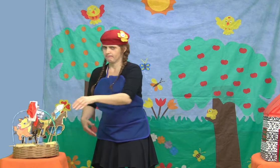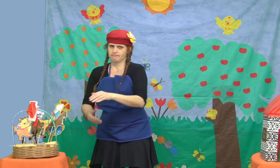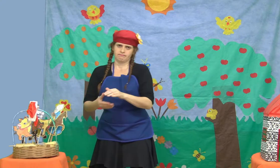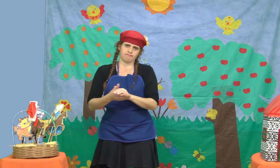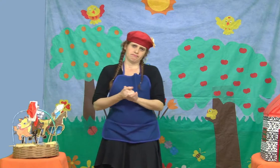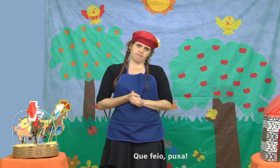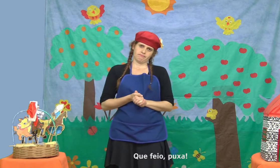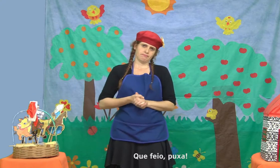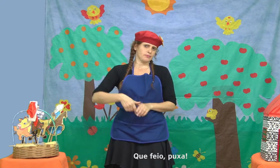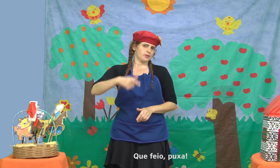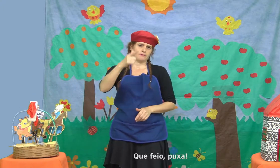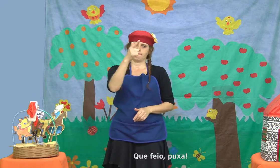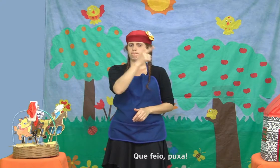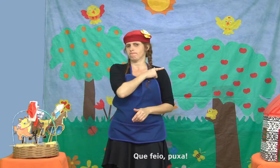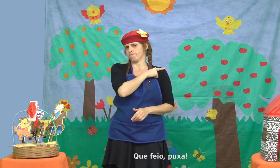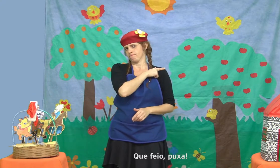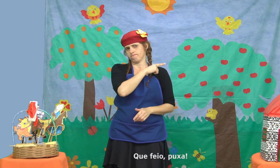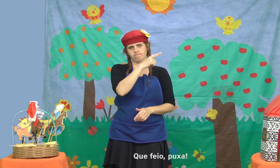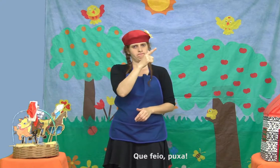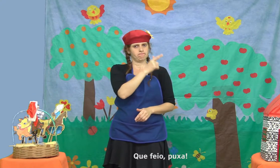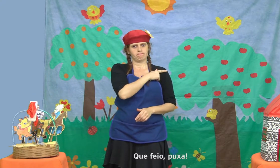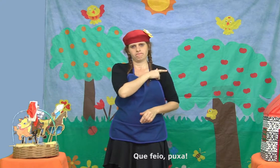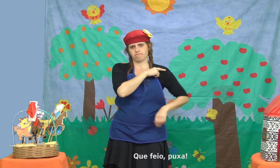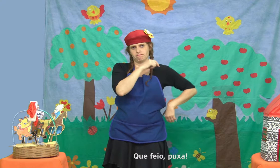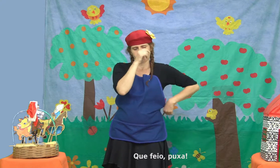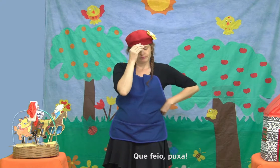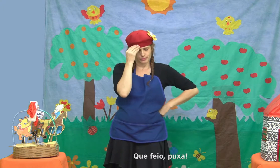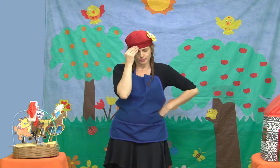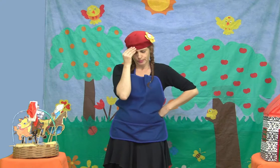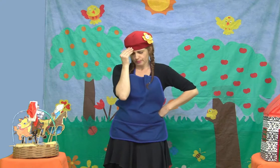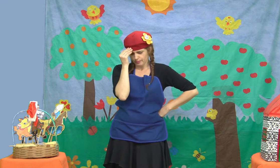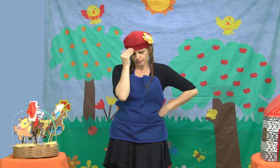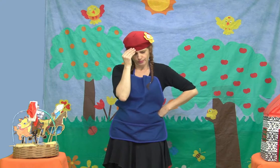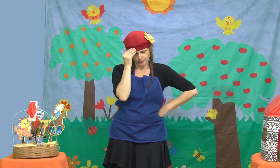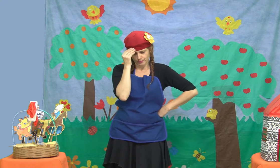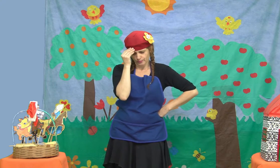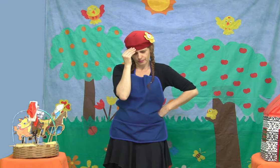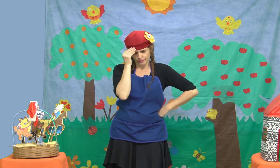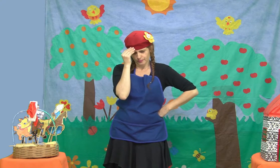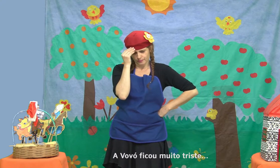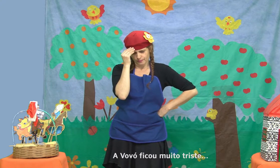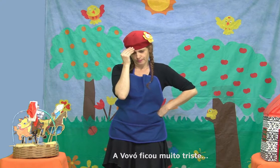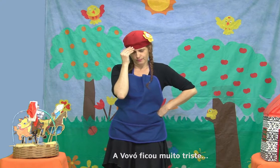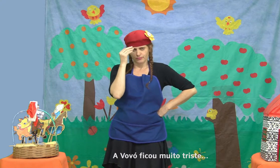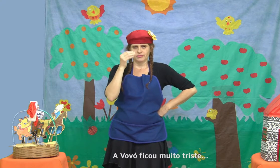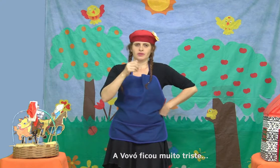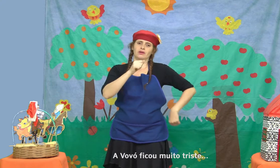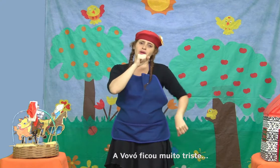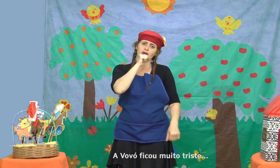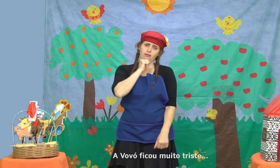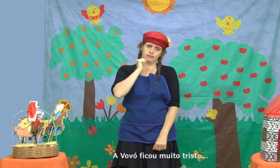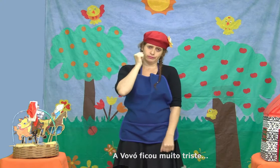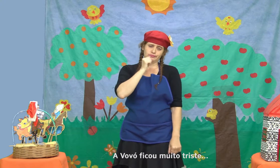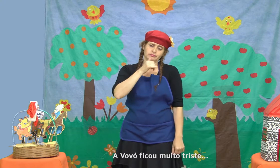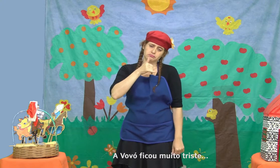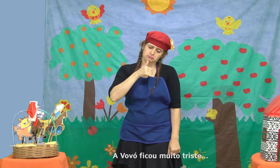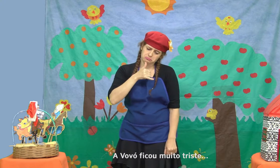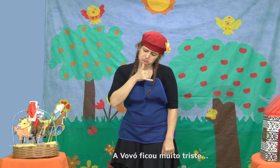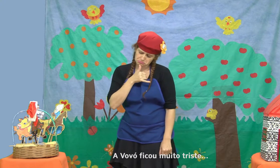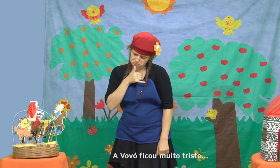que feio puxa a vovó ficou muito triste